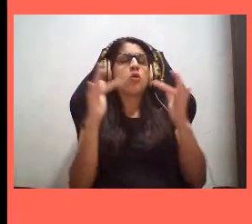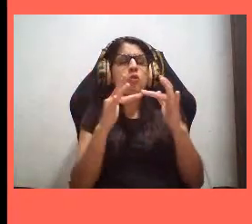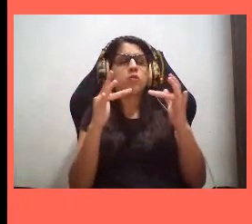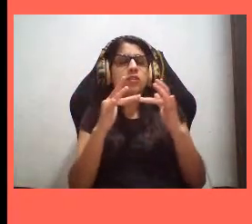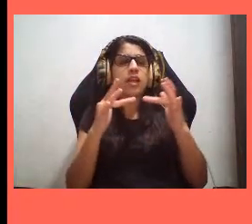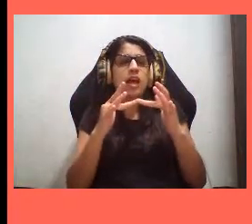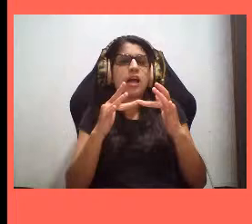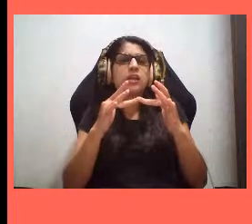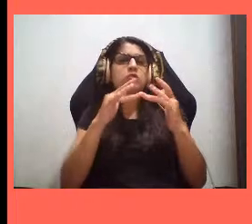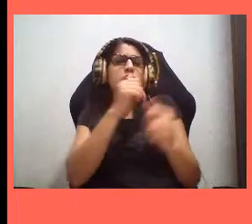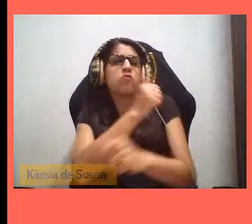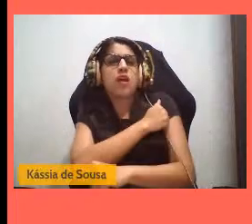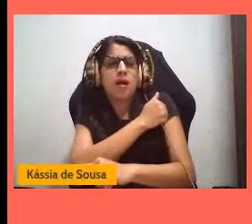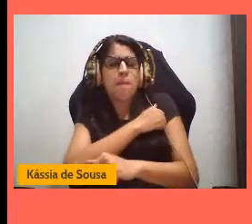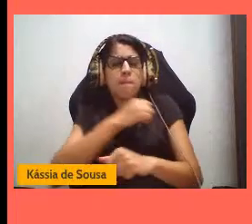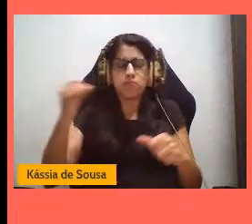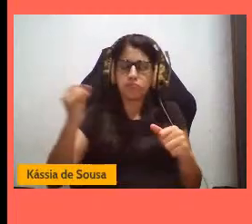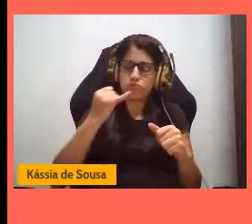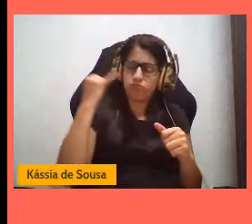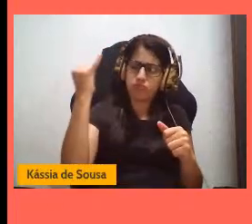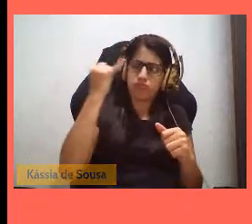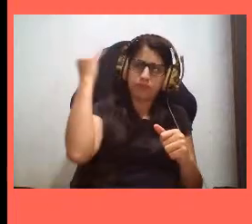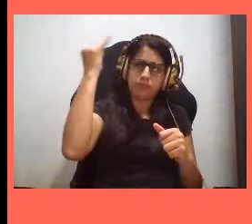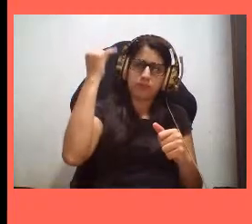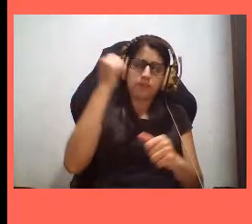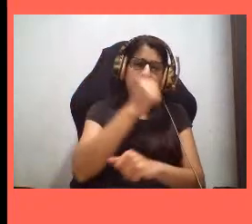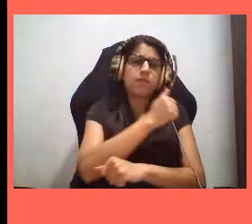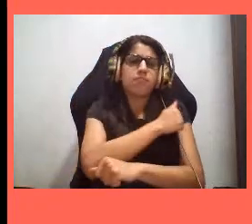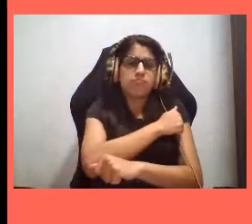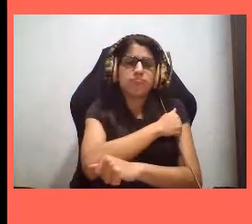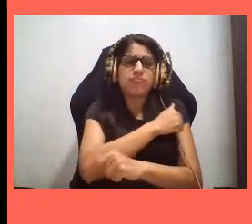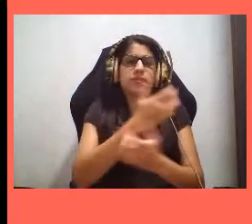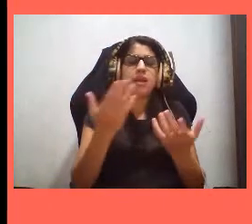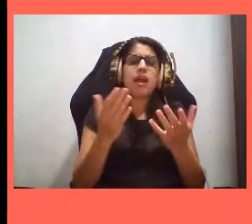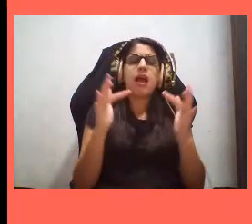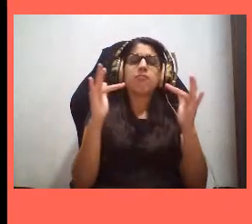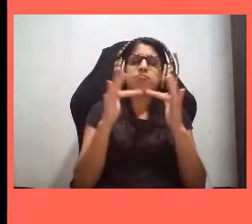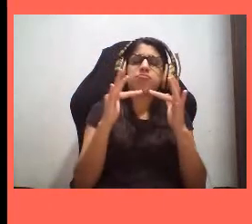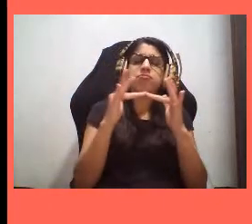muito importante para dar essa